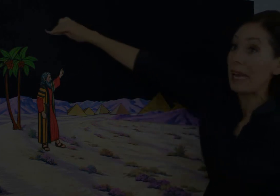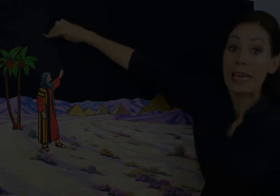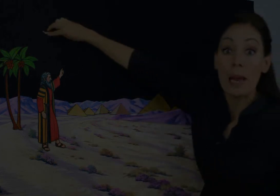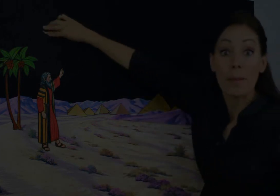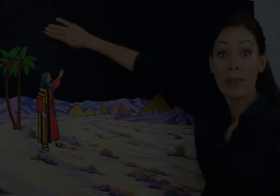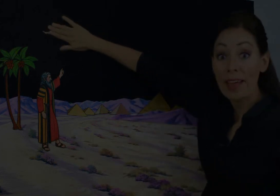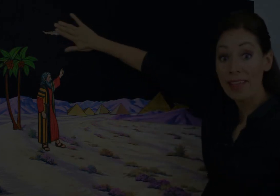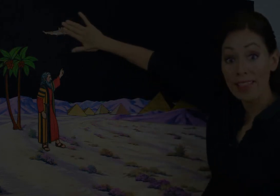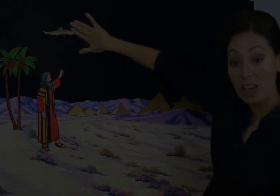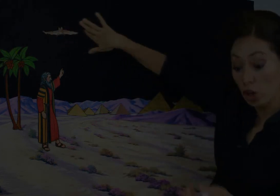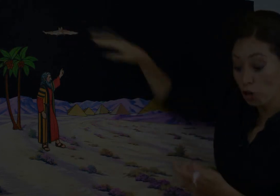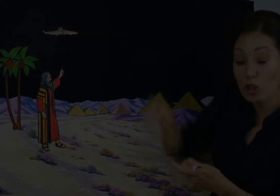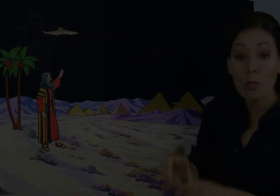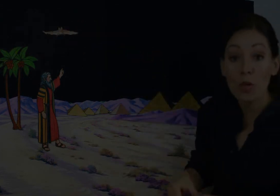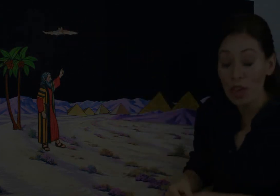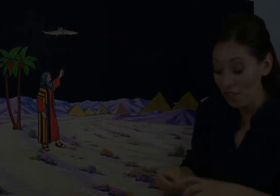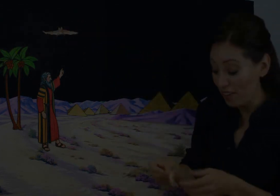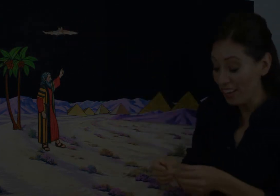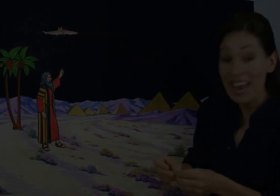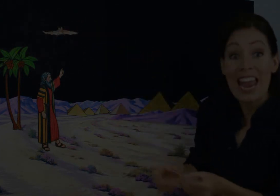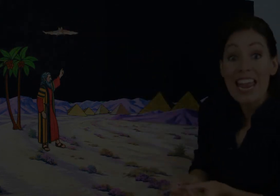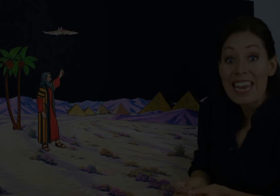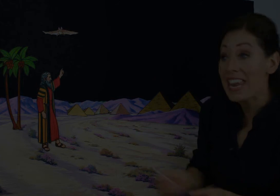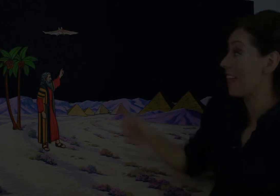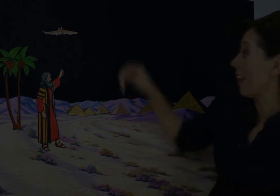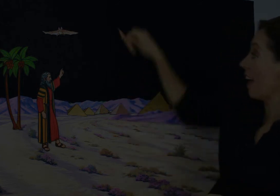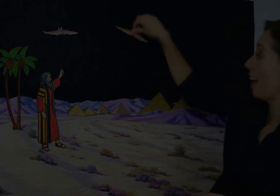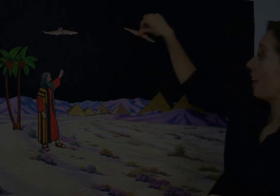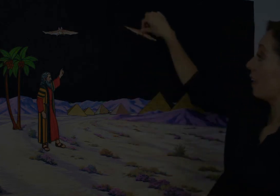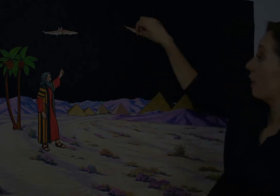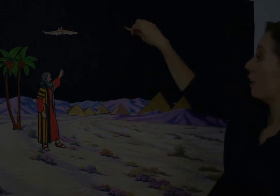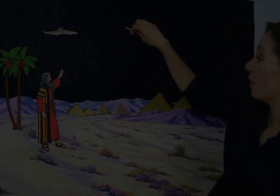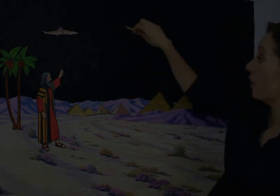Y en verdad no se podía ver nada.